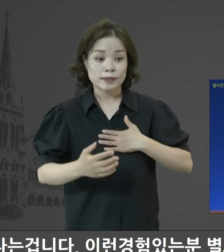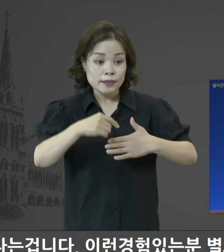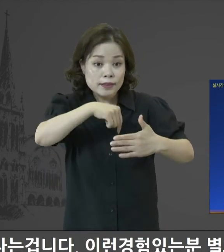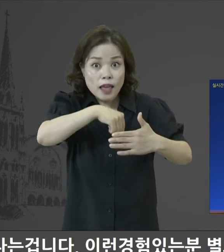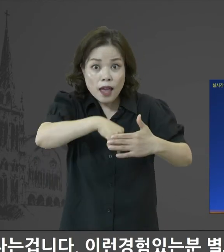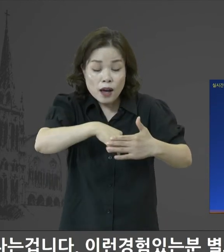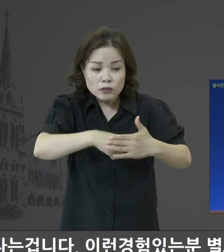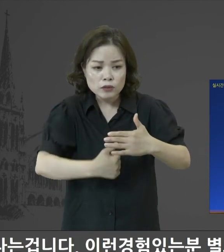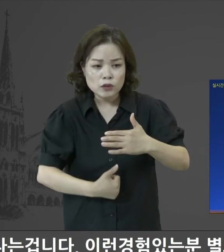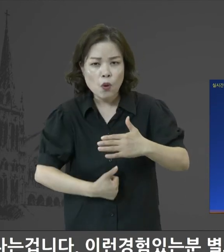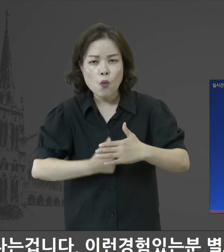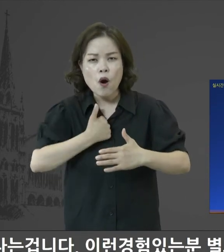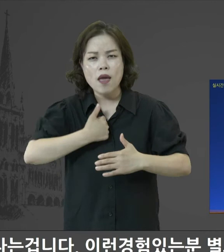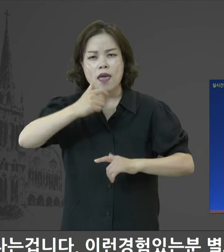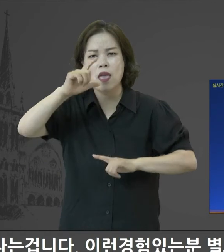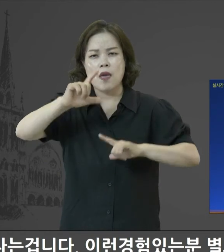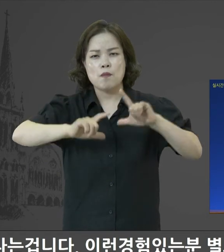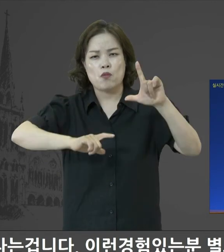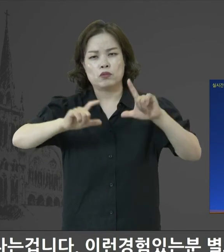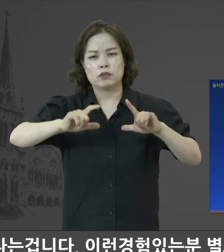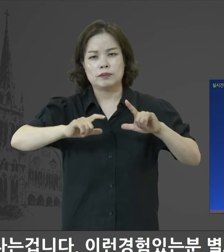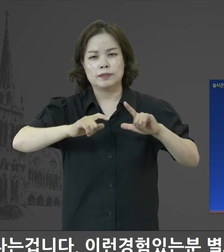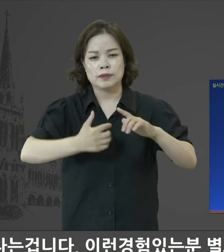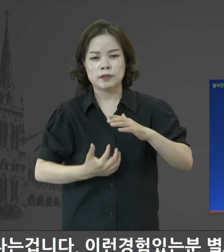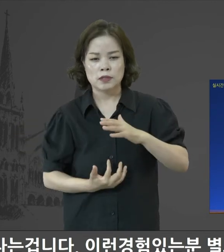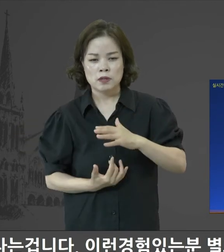안에서 그 화의 모습을 키워가는 겁니다.